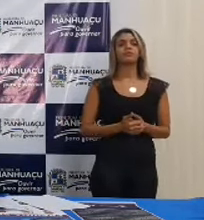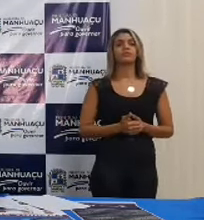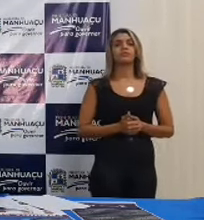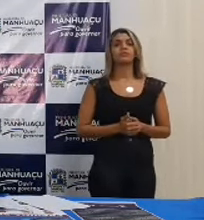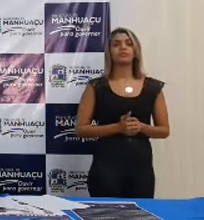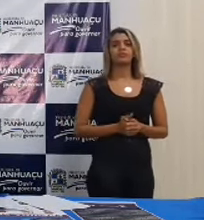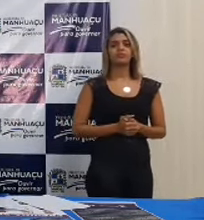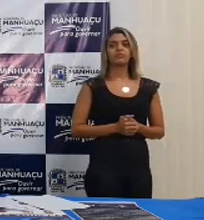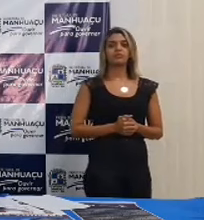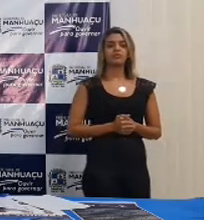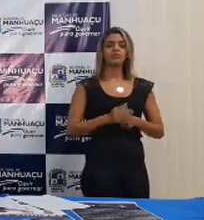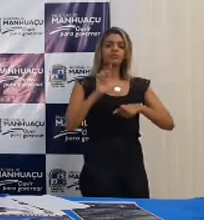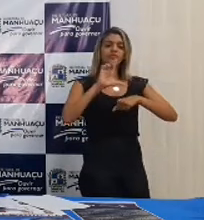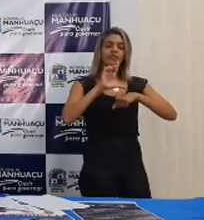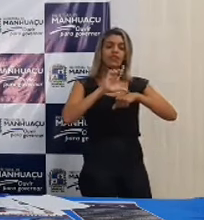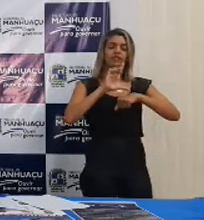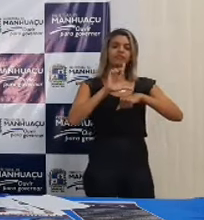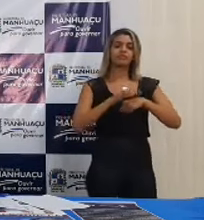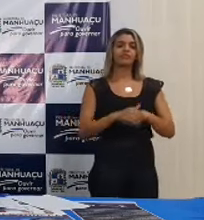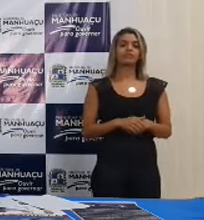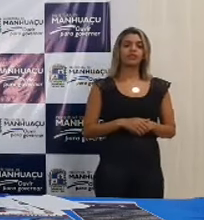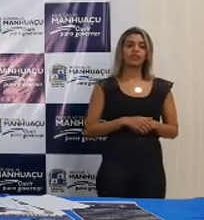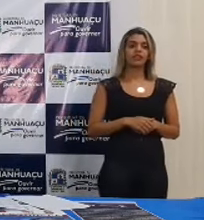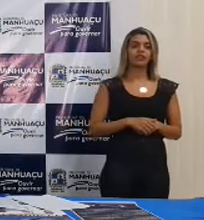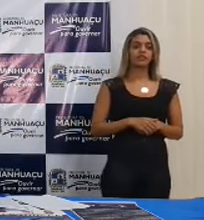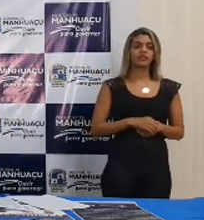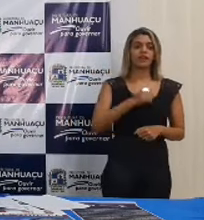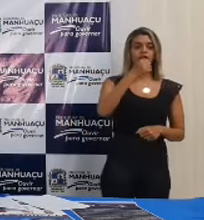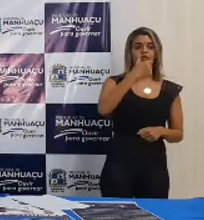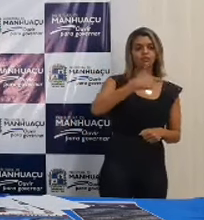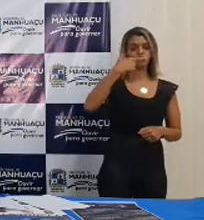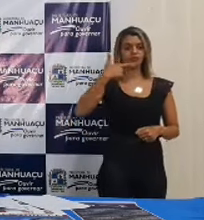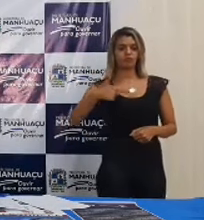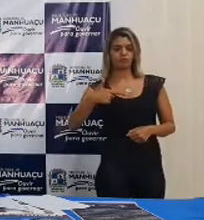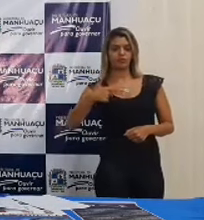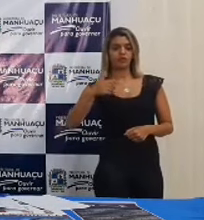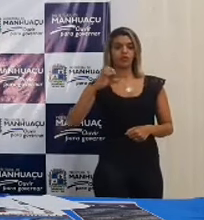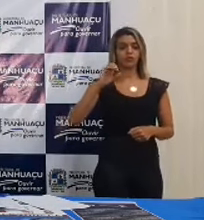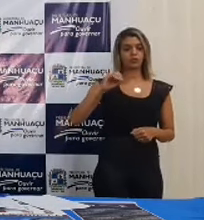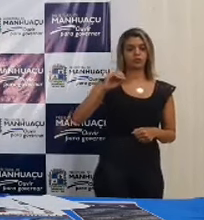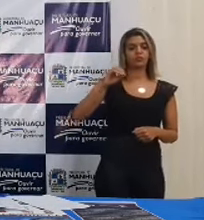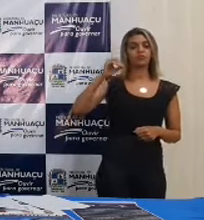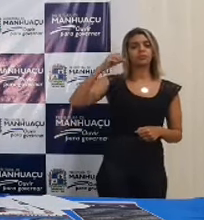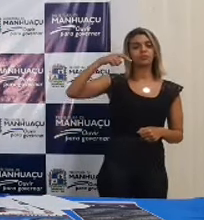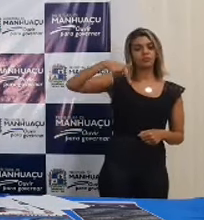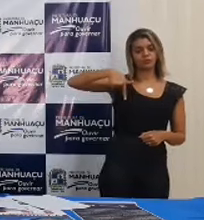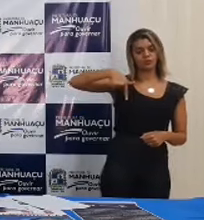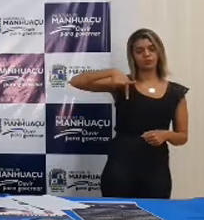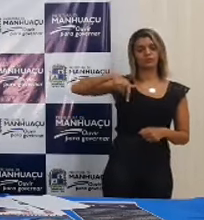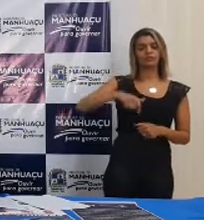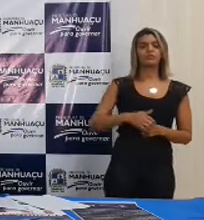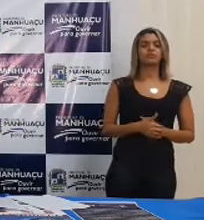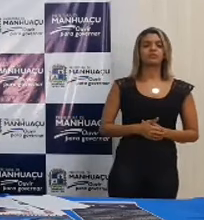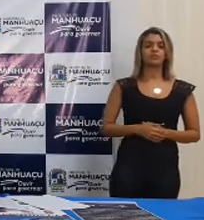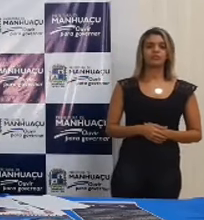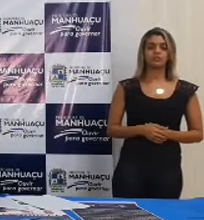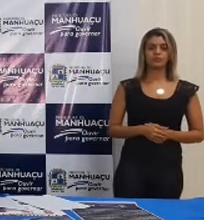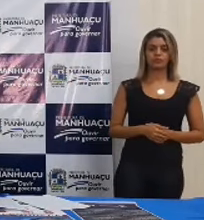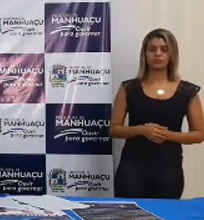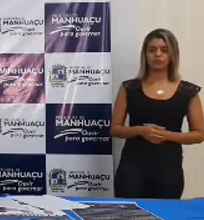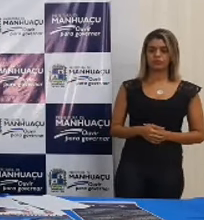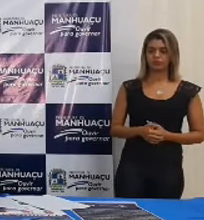pelo comitê é uma abertura a partir do dia 22 do 7, uma reabertura gradual, que a gente colocou, que não é uma flexibilização,